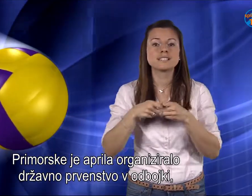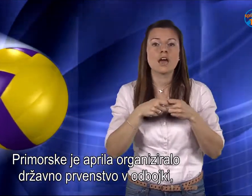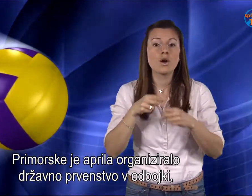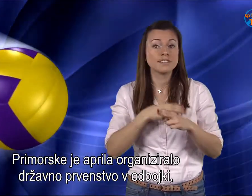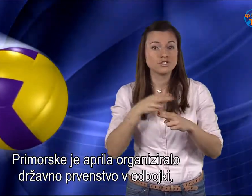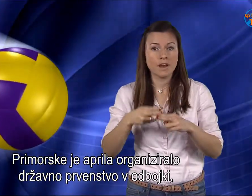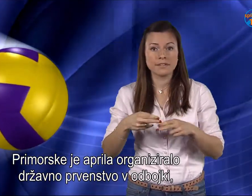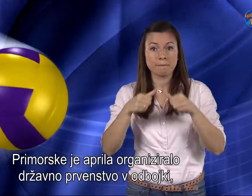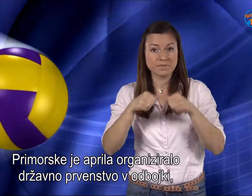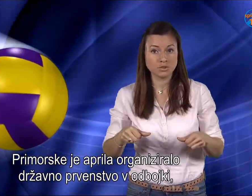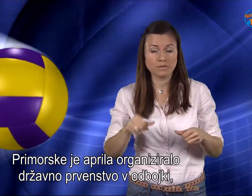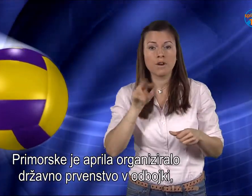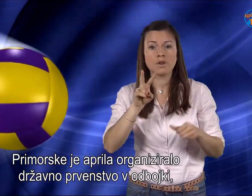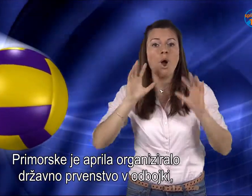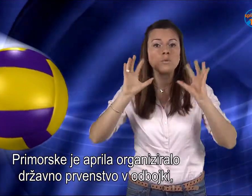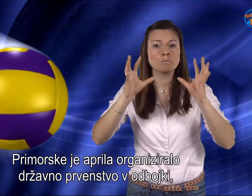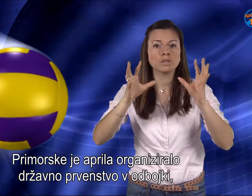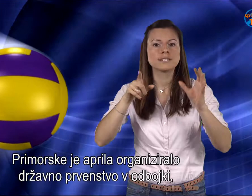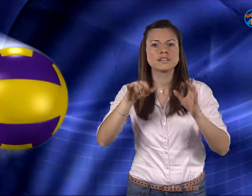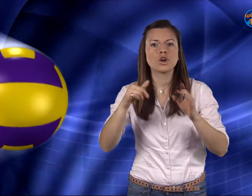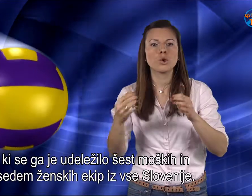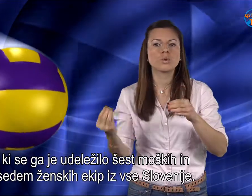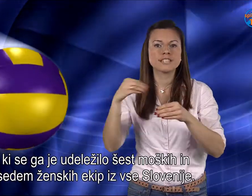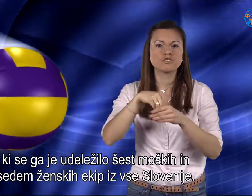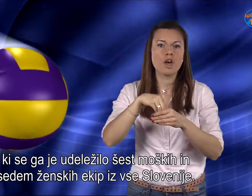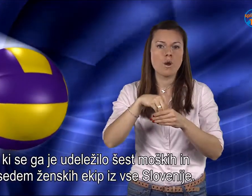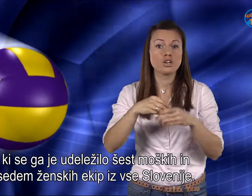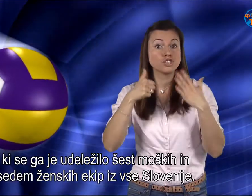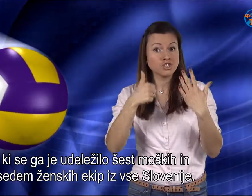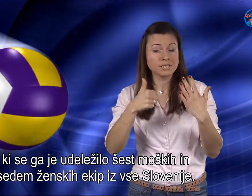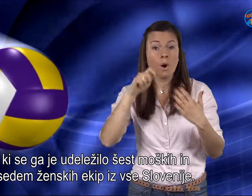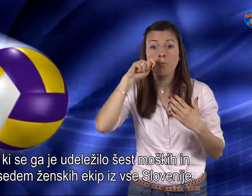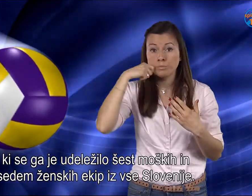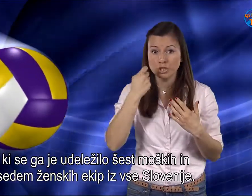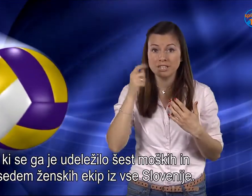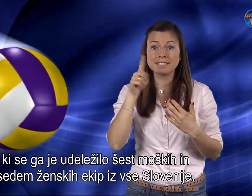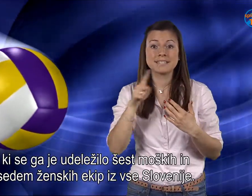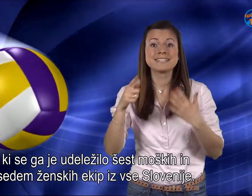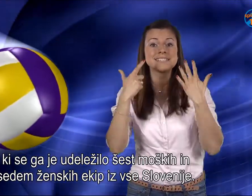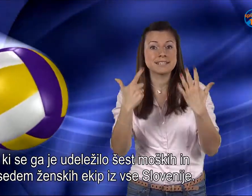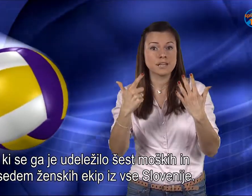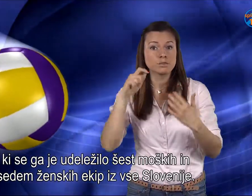odbojki, ki se ga je udeležilo 6 moških in 7 ženskih ekip iz vse Slovenije.